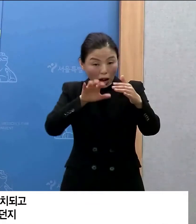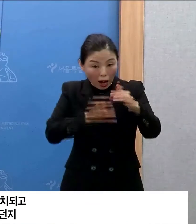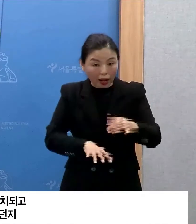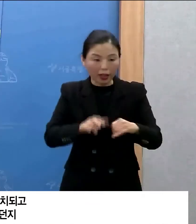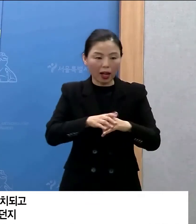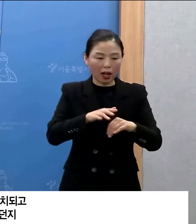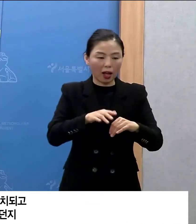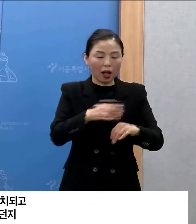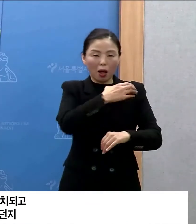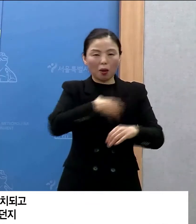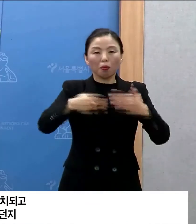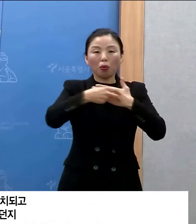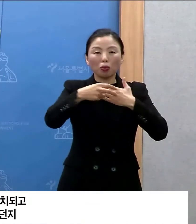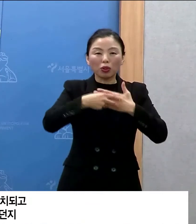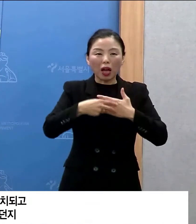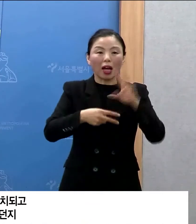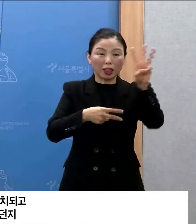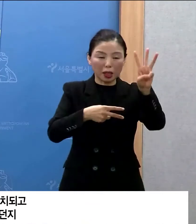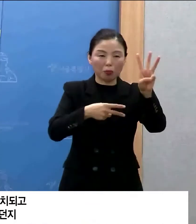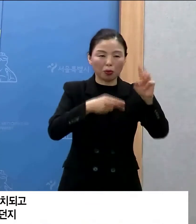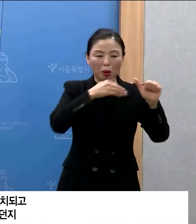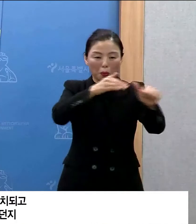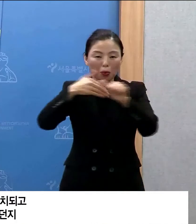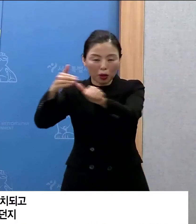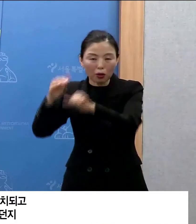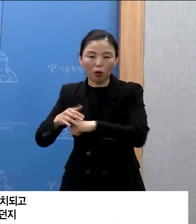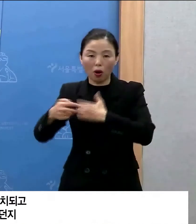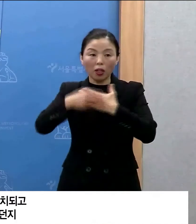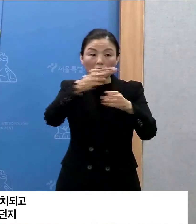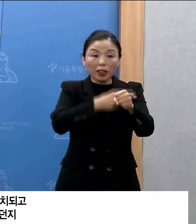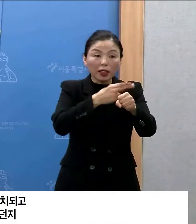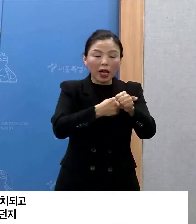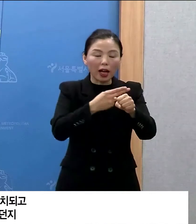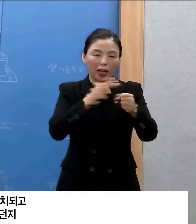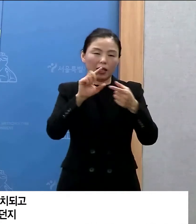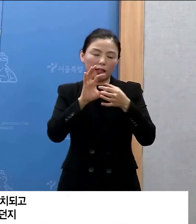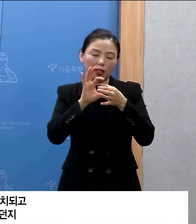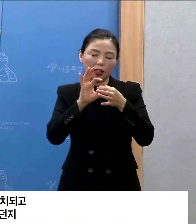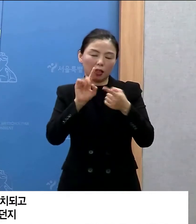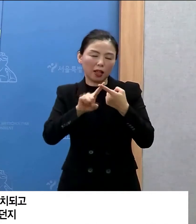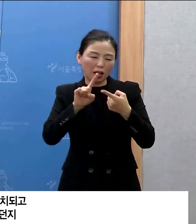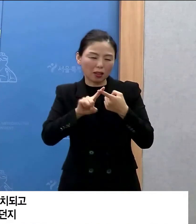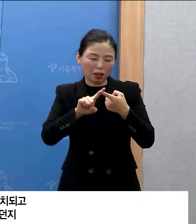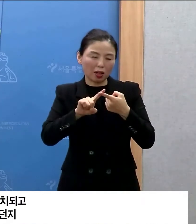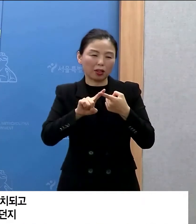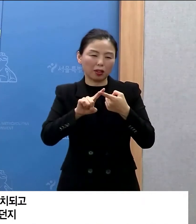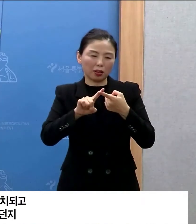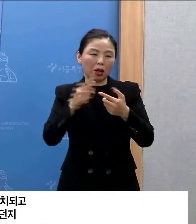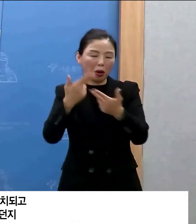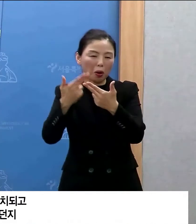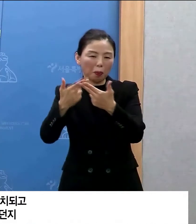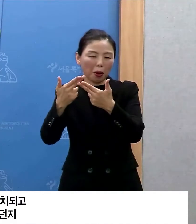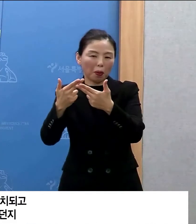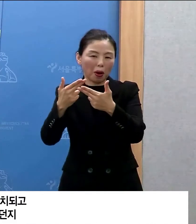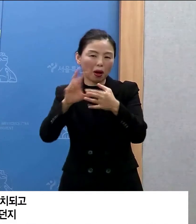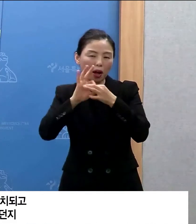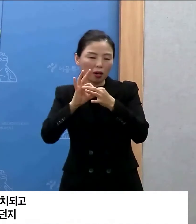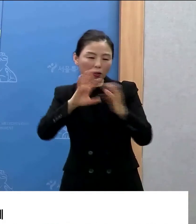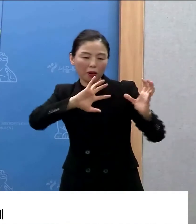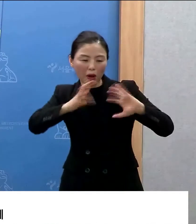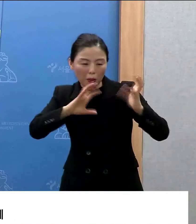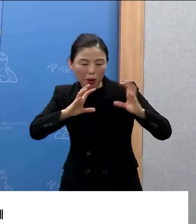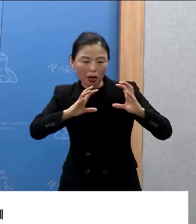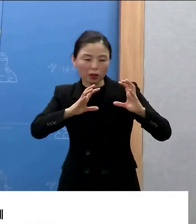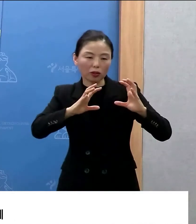내려가고 의사 인력에 대해서는 대한의학과 같이 협의해서 중수본하고 서울시하고 협의해서 수당 문제라든지 이런